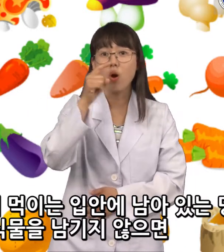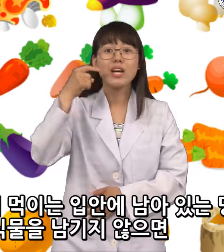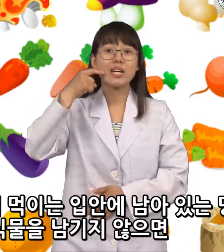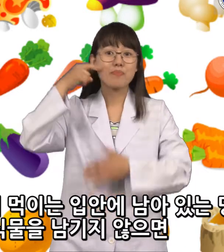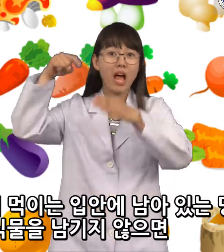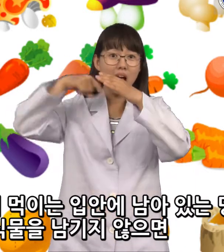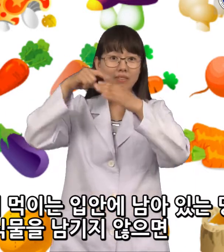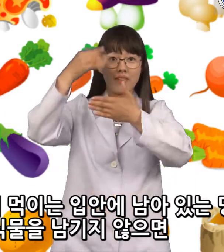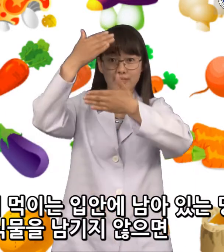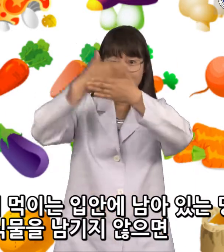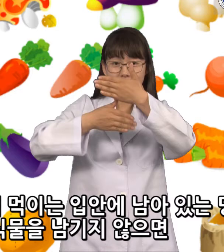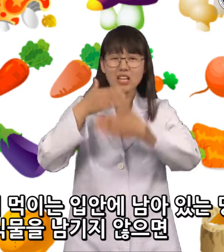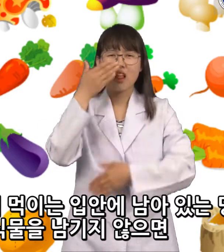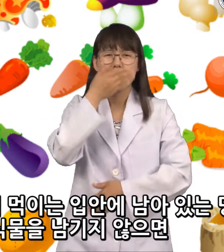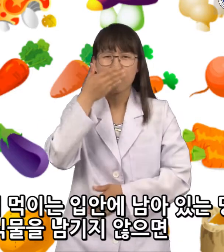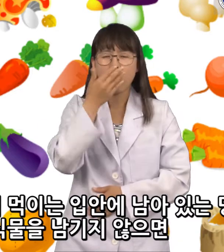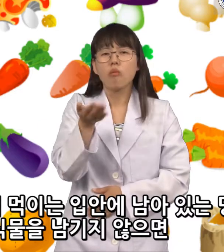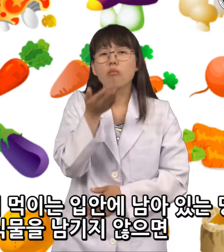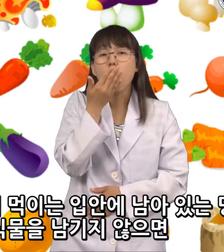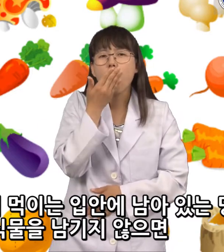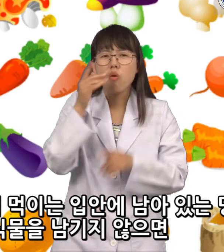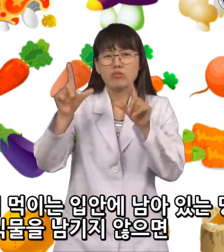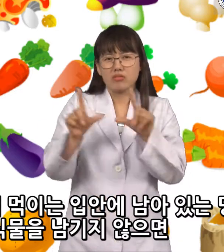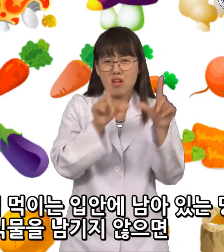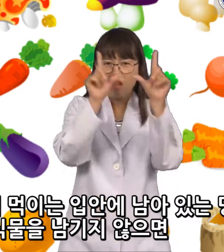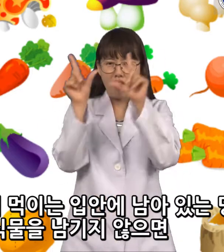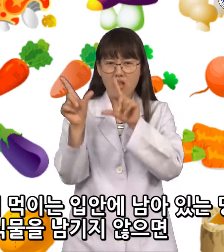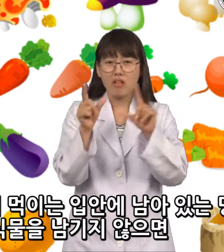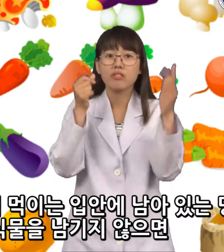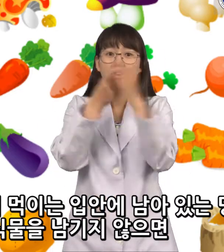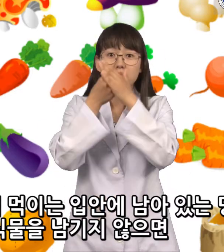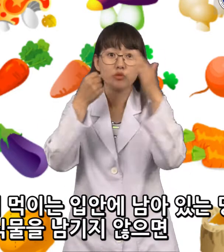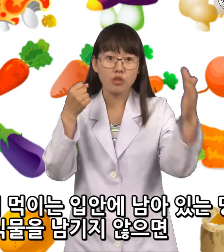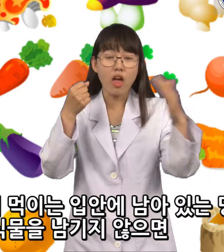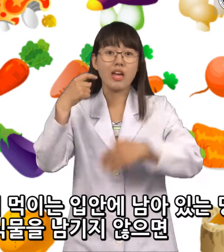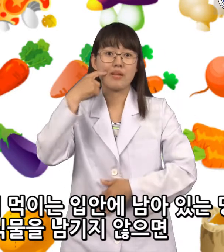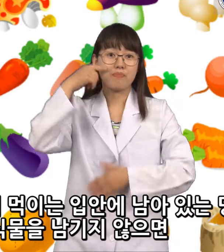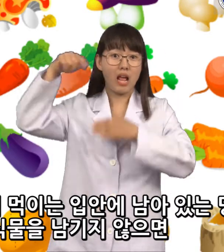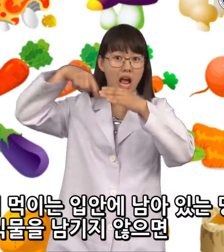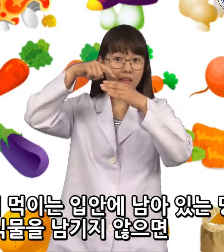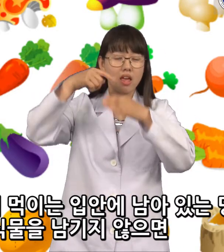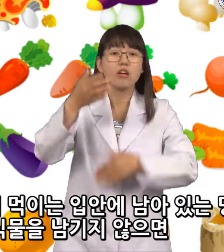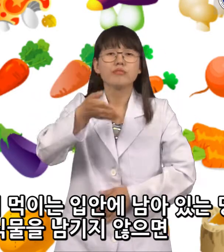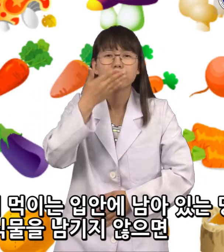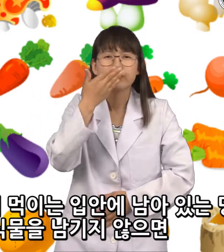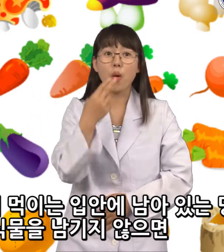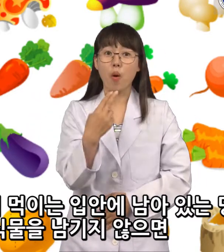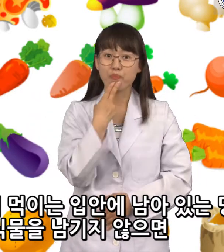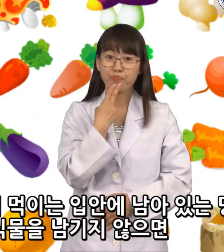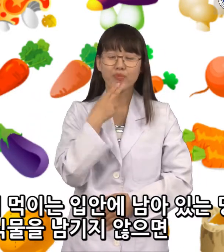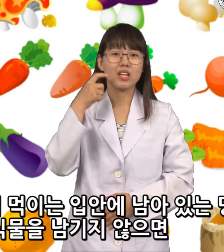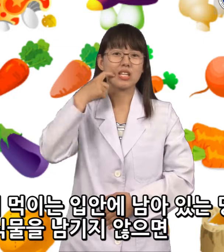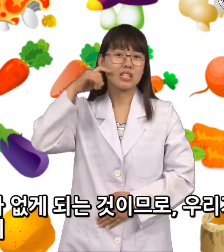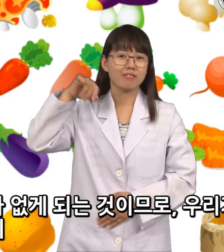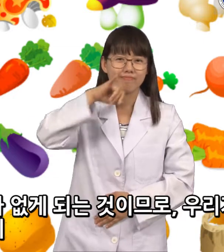뮤탄수균을 먹이는 입안에 남아있는 당분이므로 입안에 음식물을 남기지 않으면